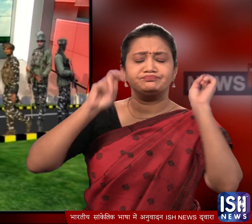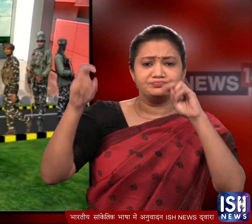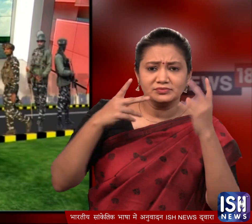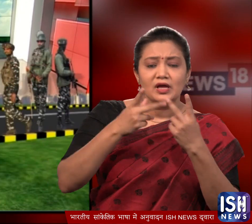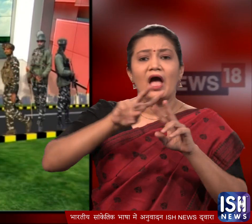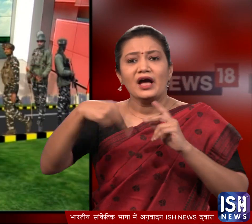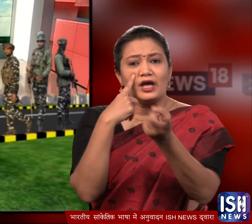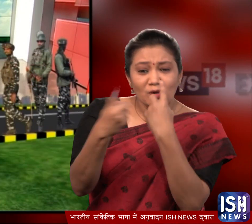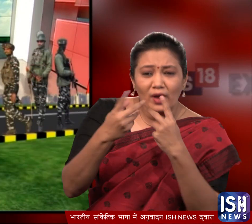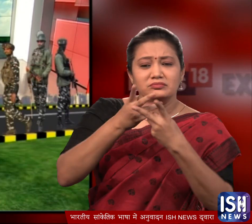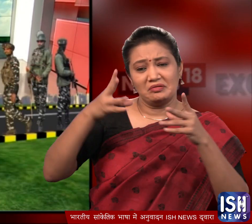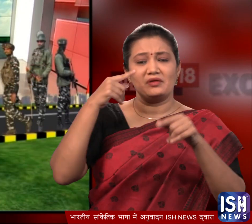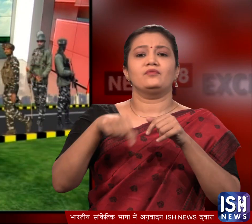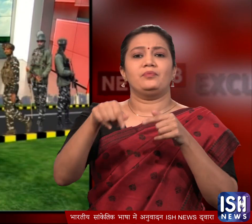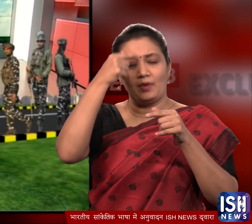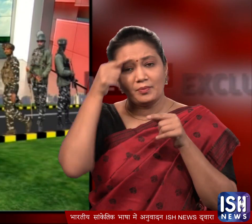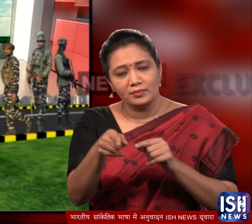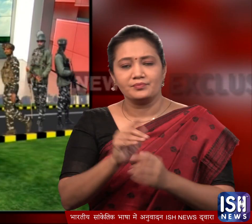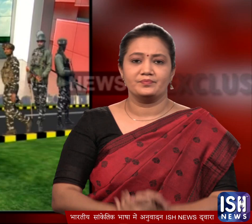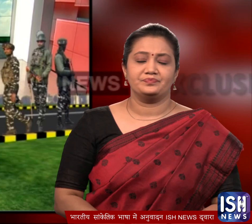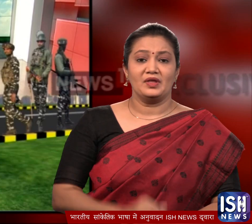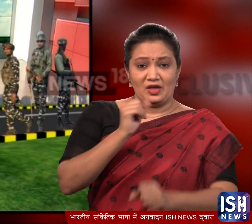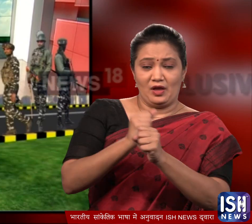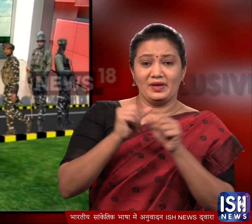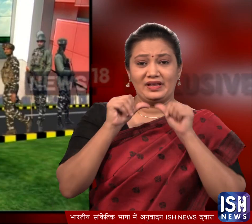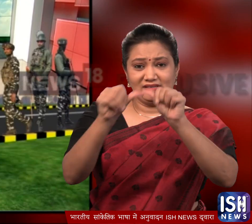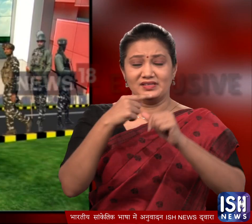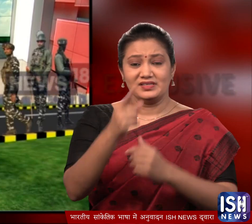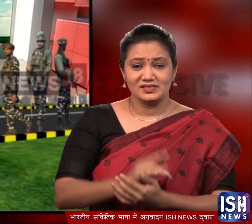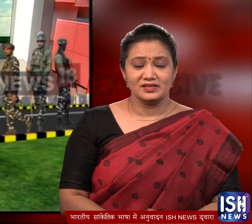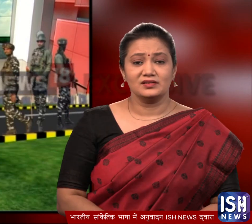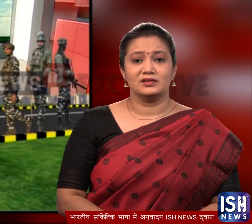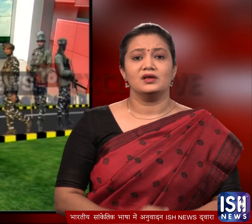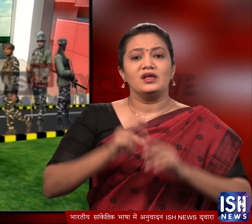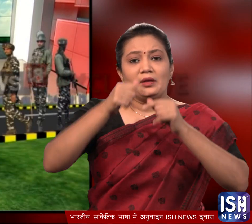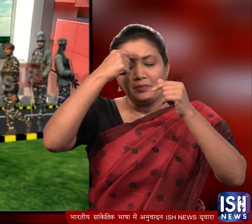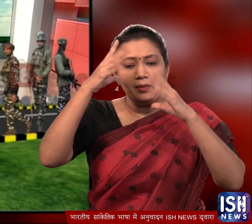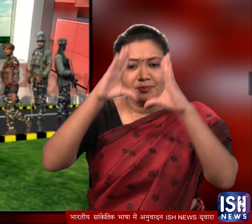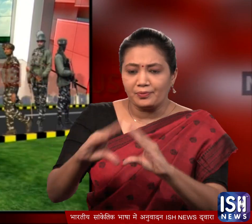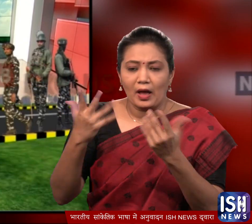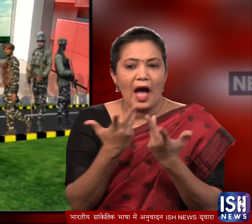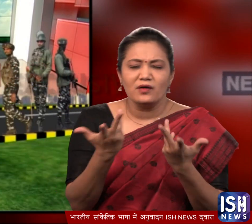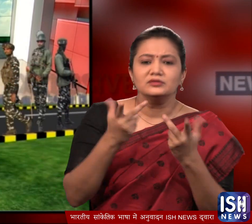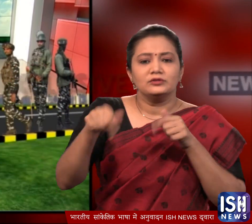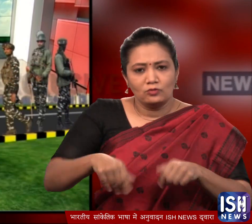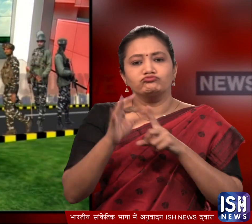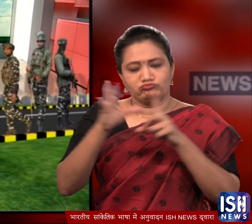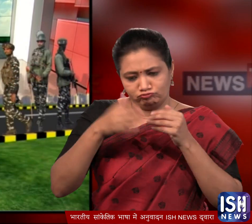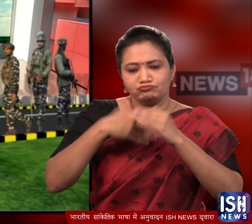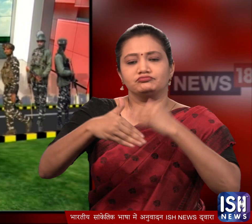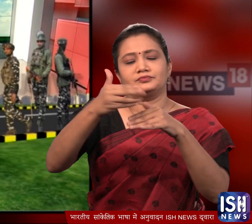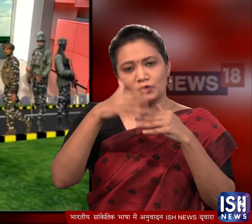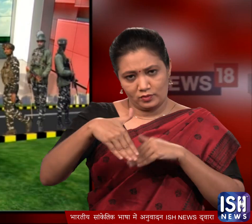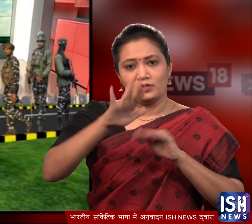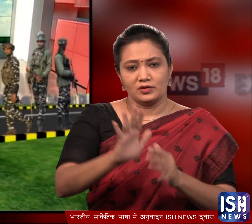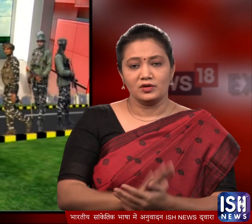छोड़ने और विभागीय कार्रवाई को वजह बताया गया। सरकार ने अपने जवाब में यह भी बताया कि इन कमियों को दूर करने के लिए लगातार कदम उठाए जा